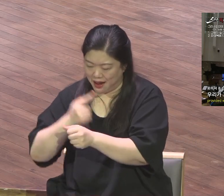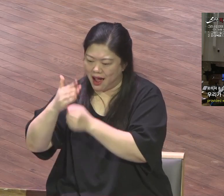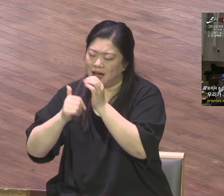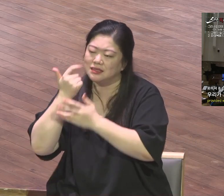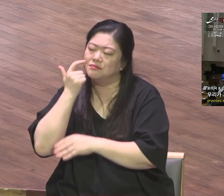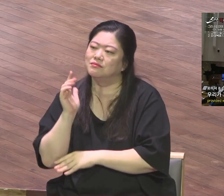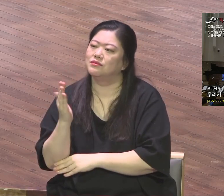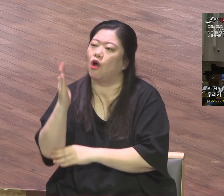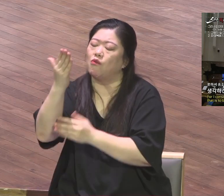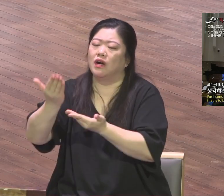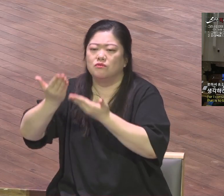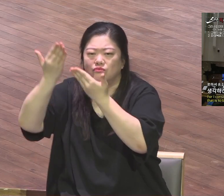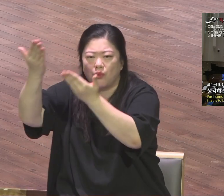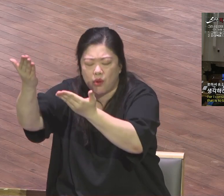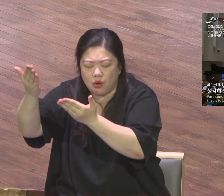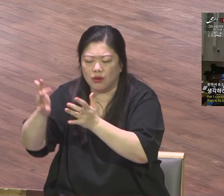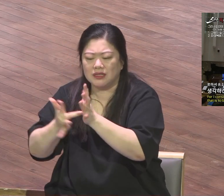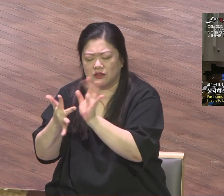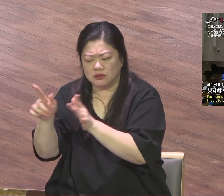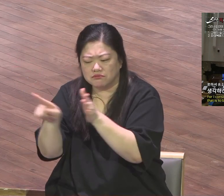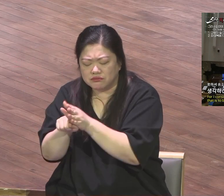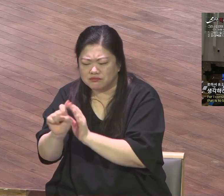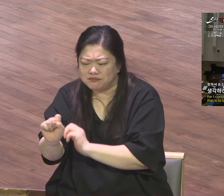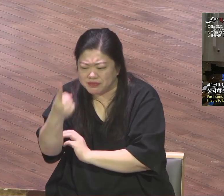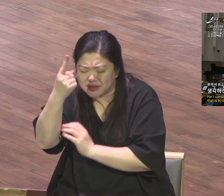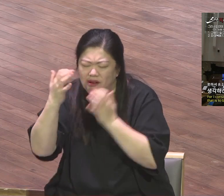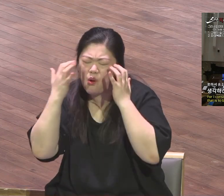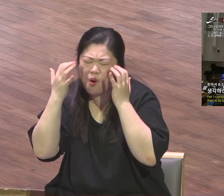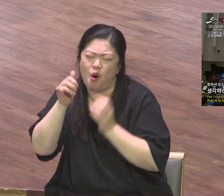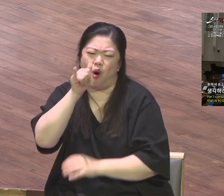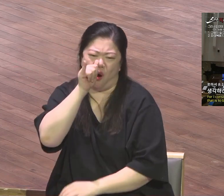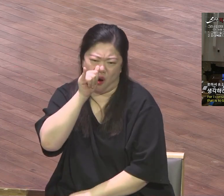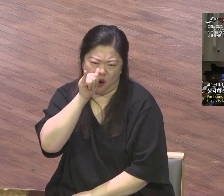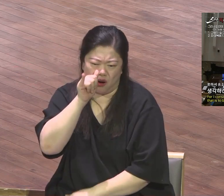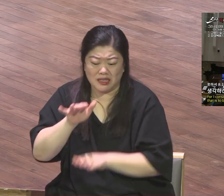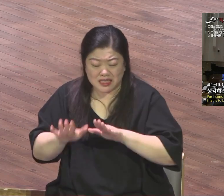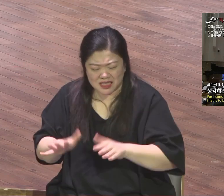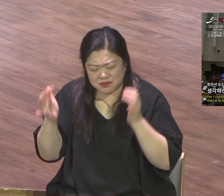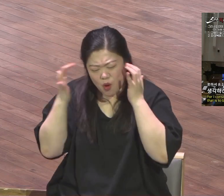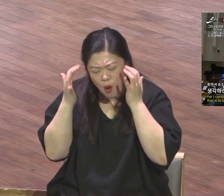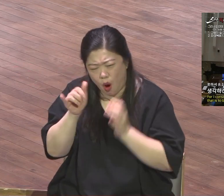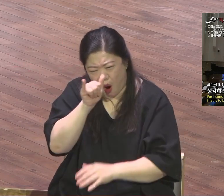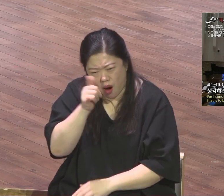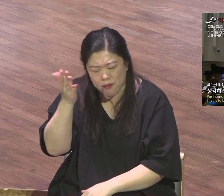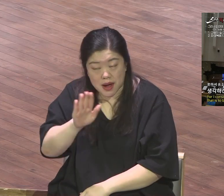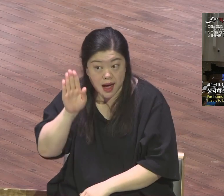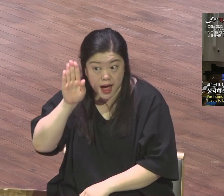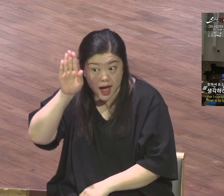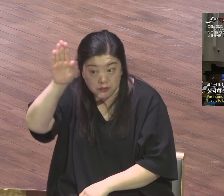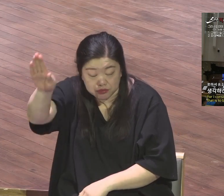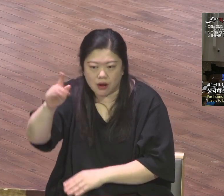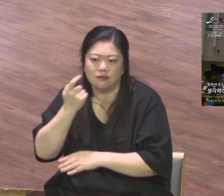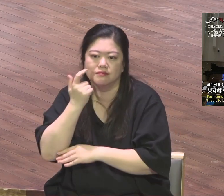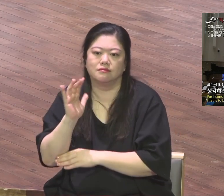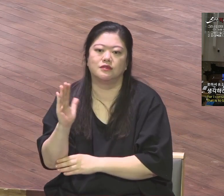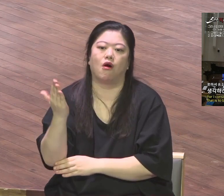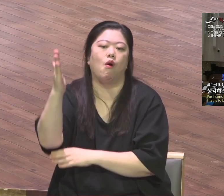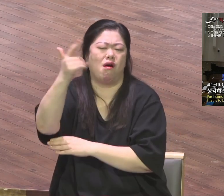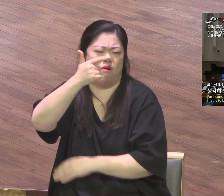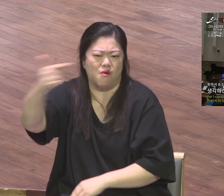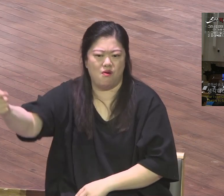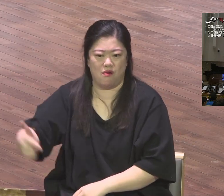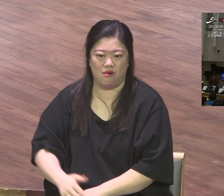함께 받아야 할 것이니라. 생각한데 현재 고난은 장차 우리에게 다가올 영광과 좋기 비교할 수 없도다.